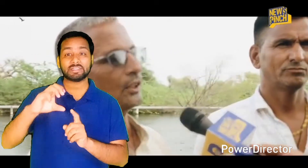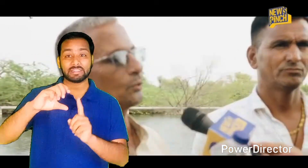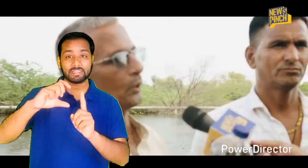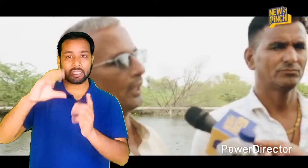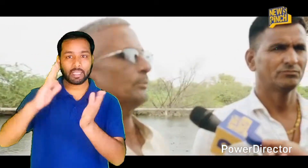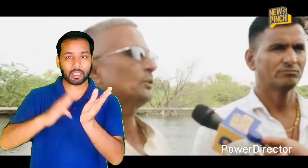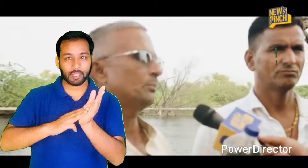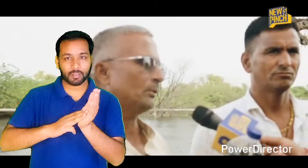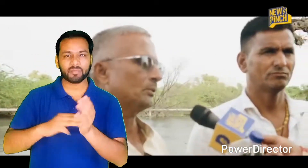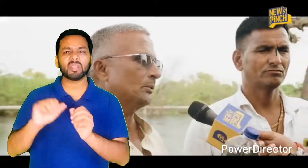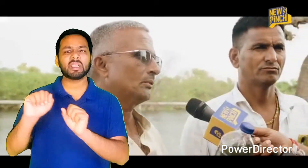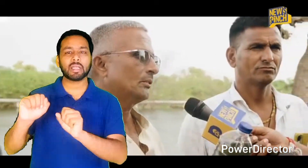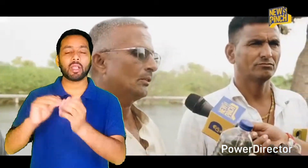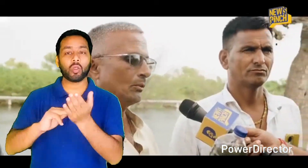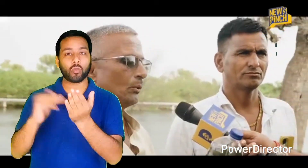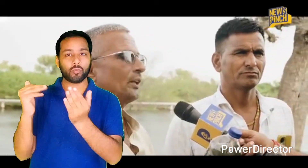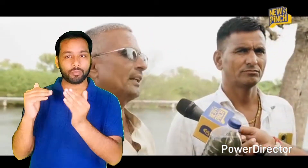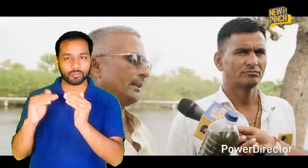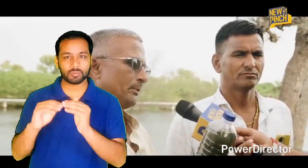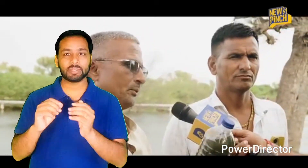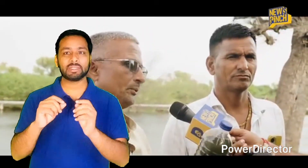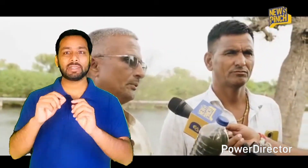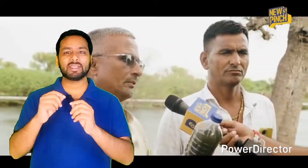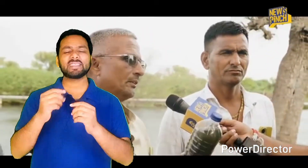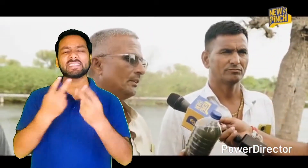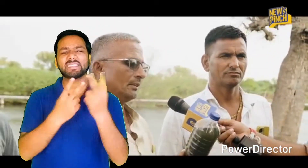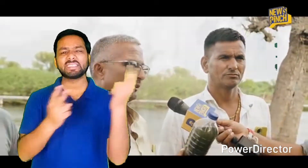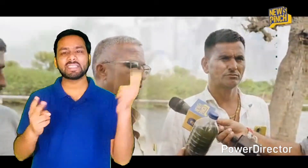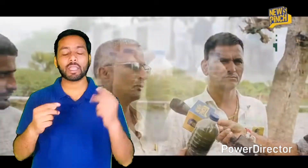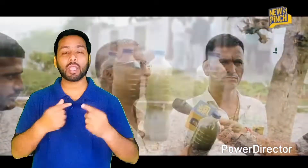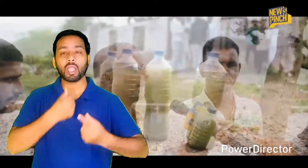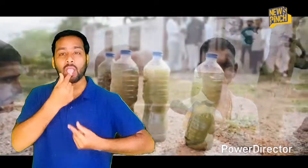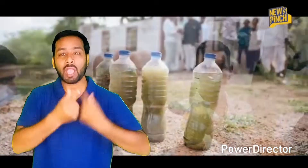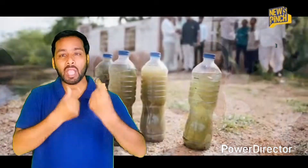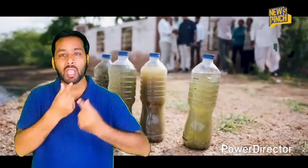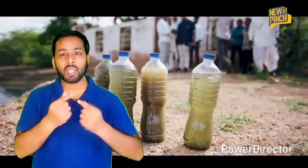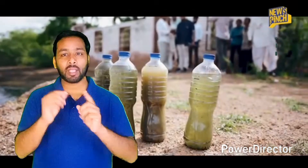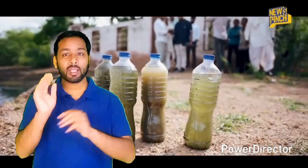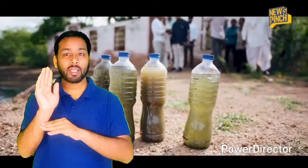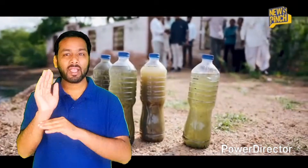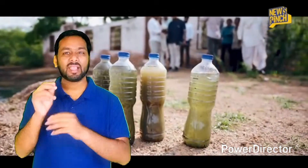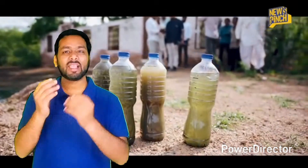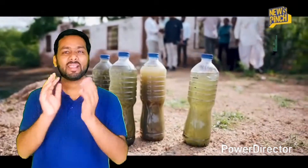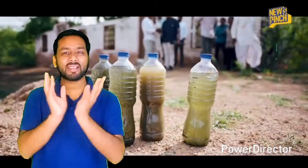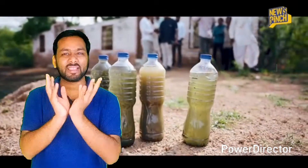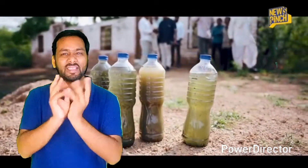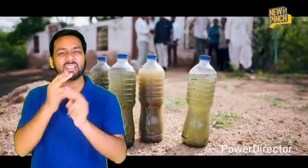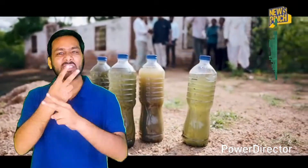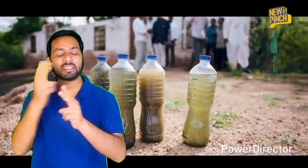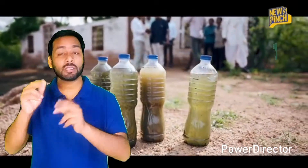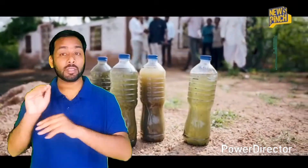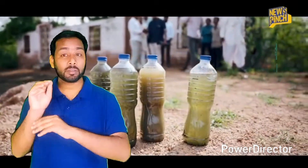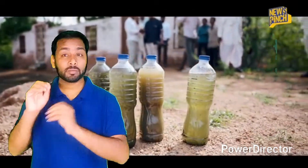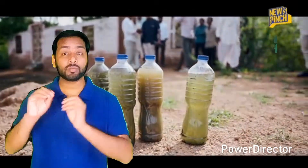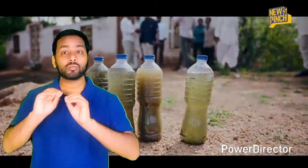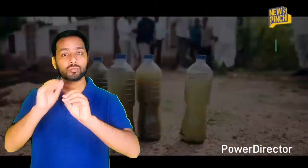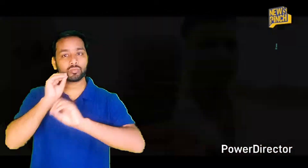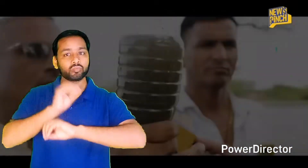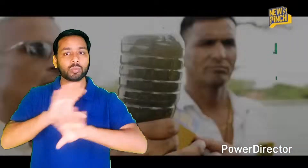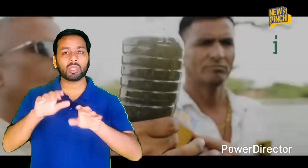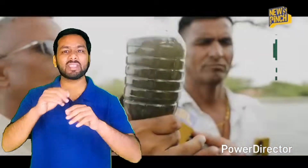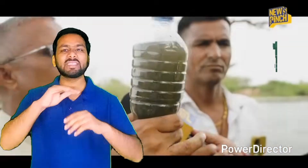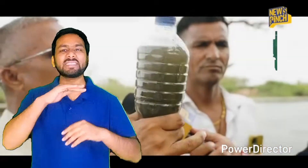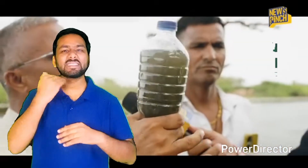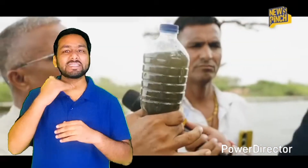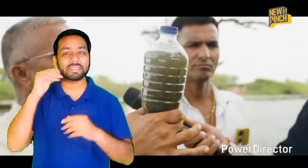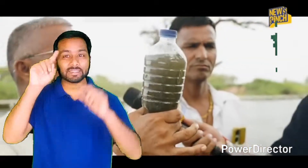और एक जोराराम जी कुमावत को, और एक के बिश्नोई को, जो बयानबाजी कर रहे हैं, उल्टा सीधा बयान दे रहे हैं, इसलिए पानी की बोतलें